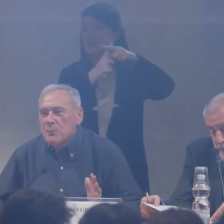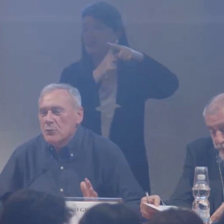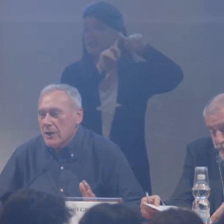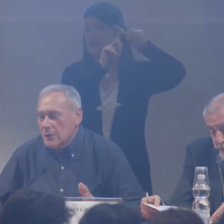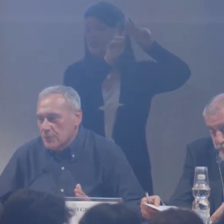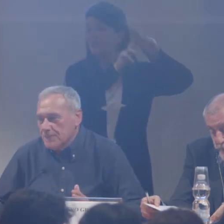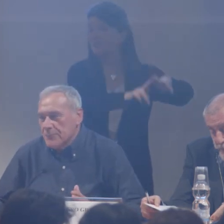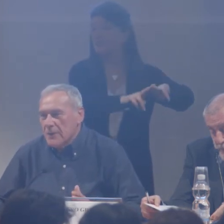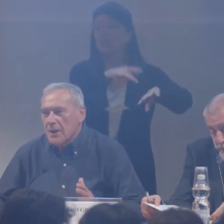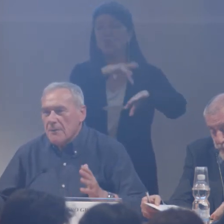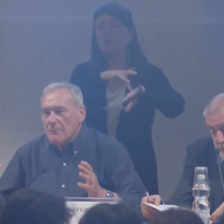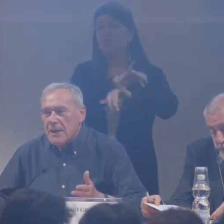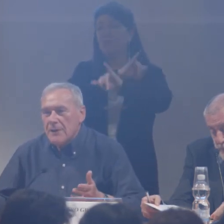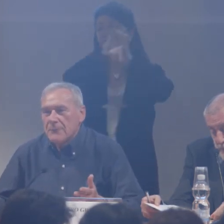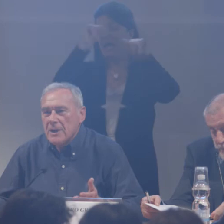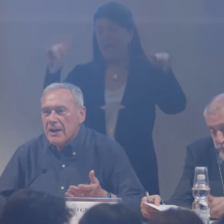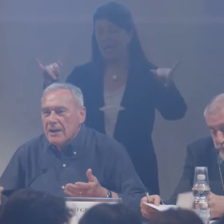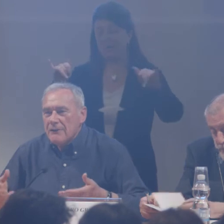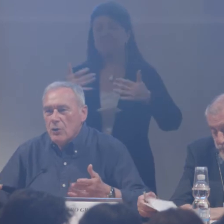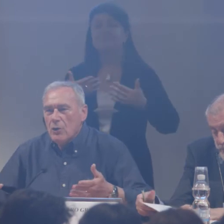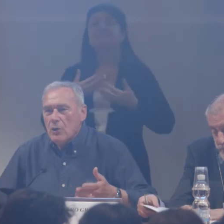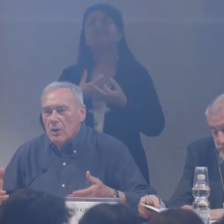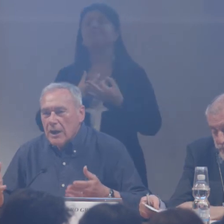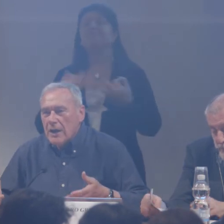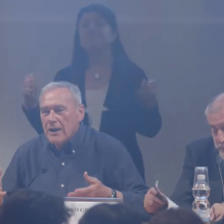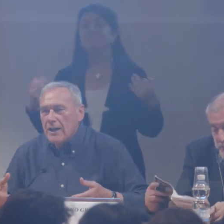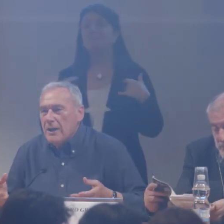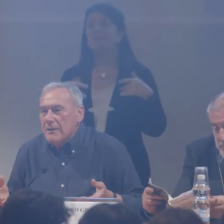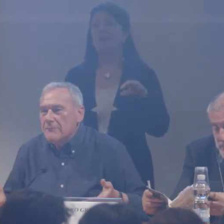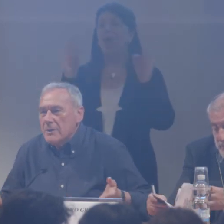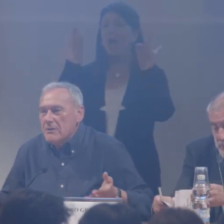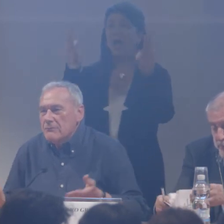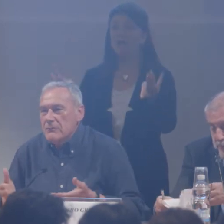mai più usato. Bene, arrivo là,